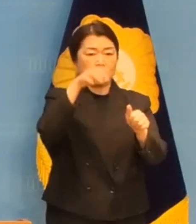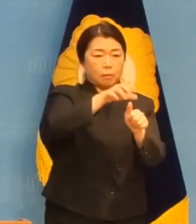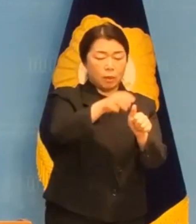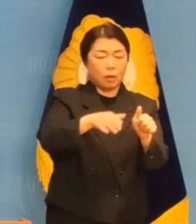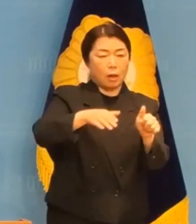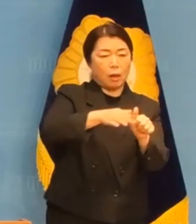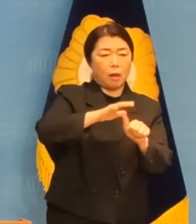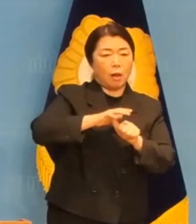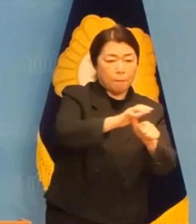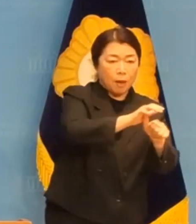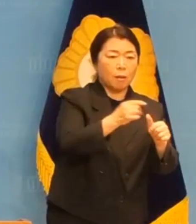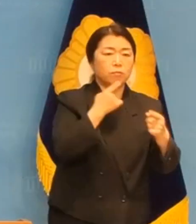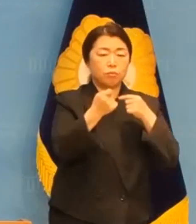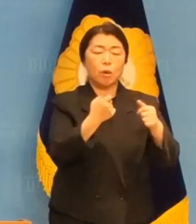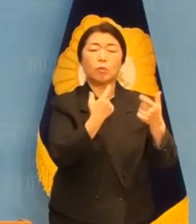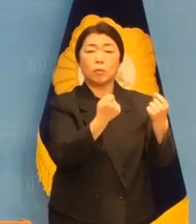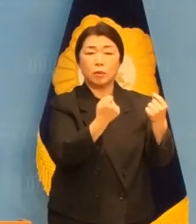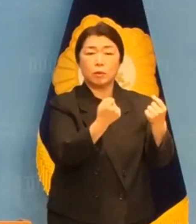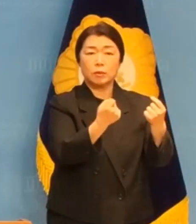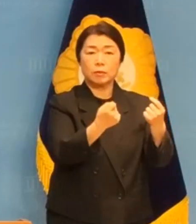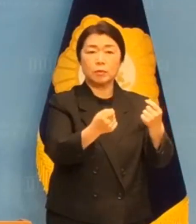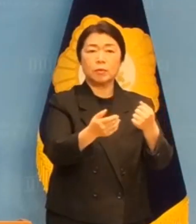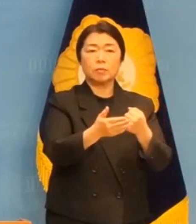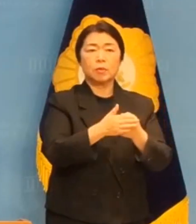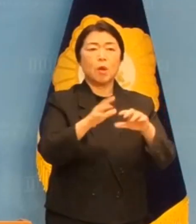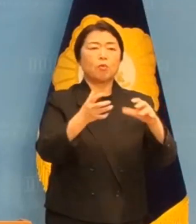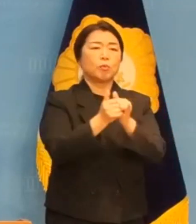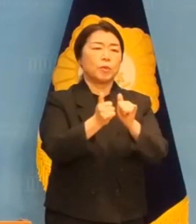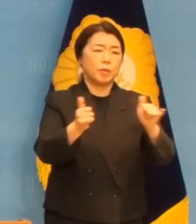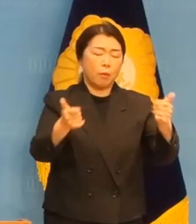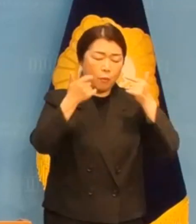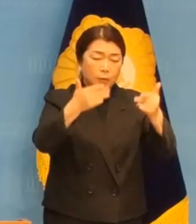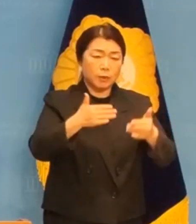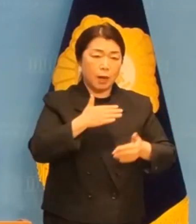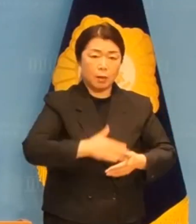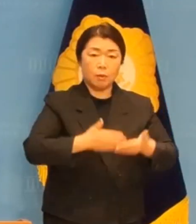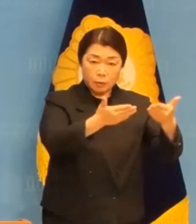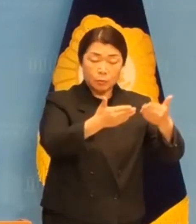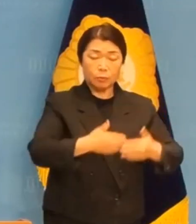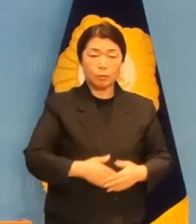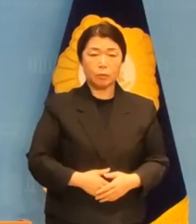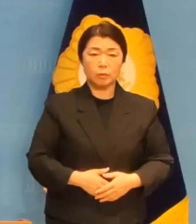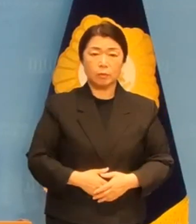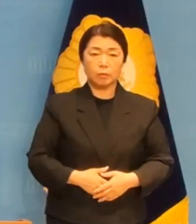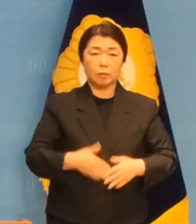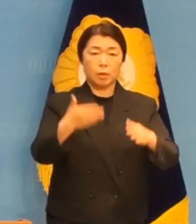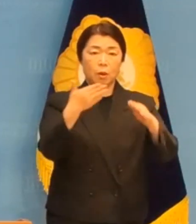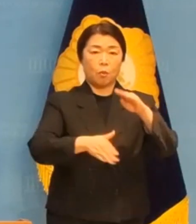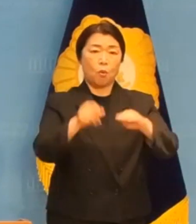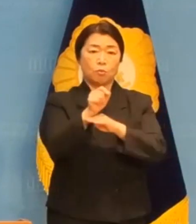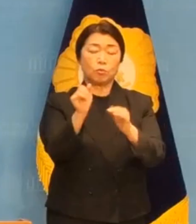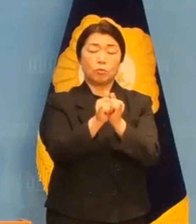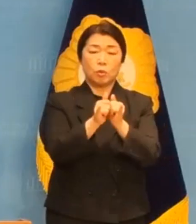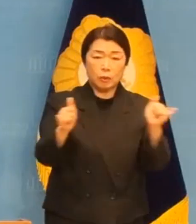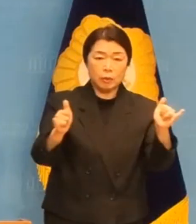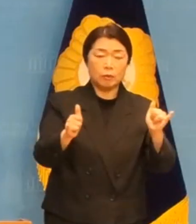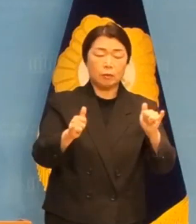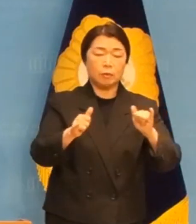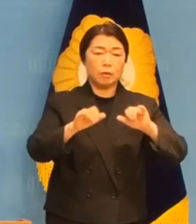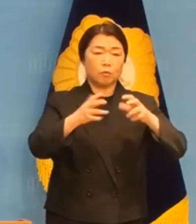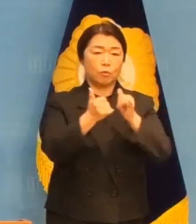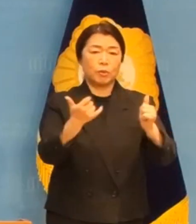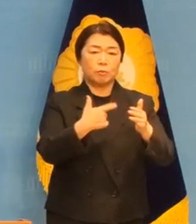수단으로 전락하고 있는 현실을 국민께 정확히 알리고 공무원들이 오직 국민만을